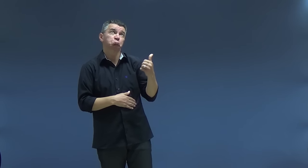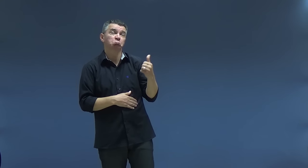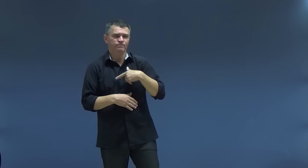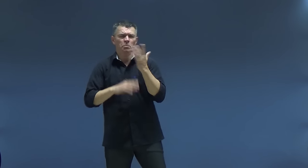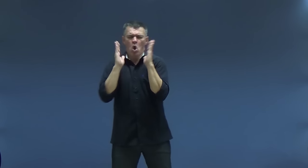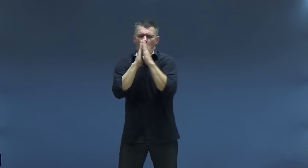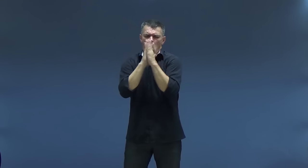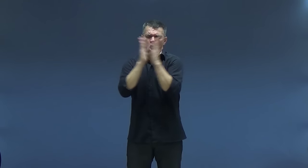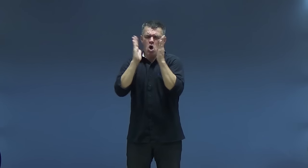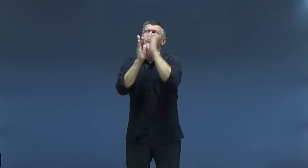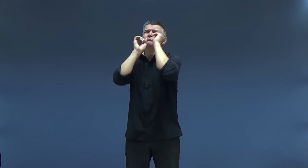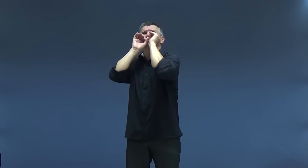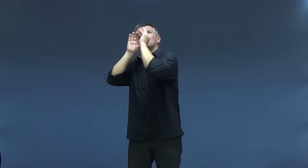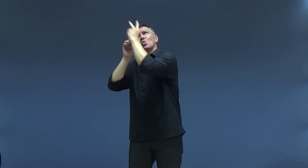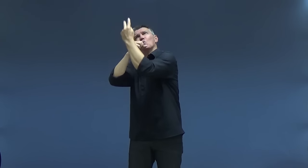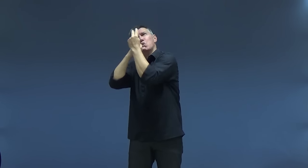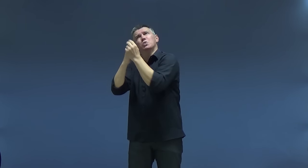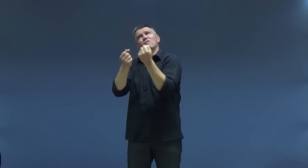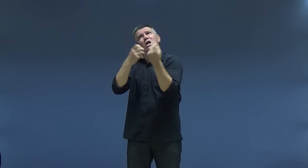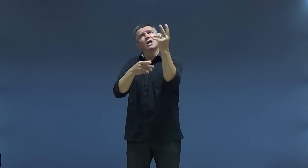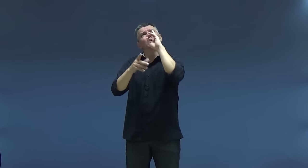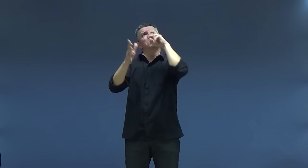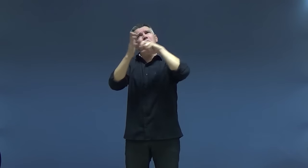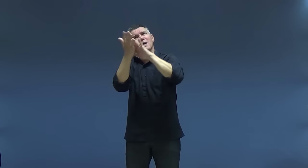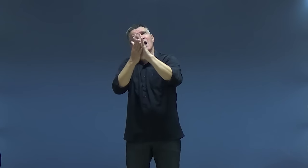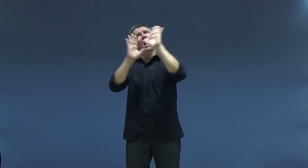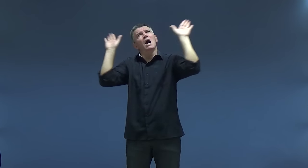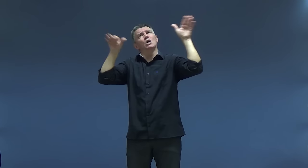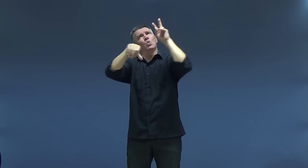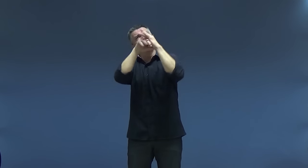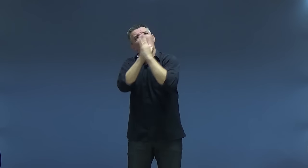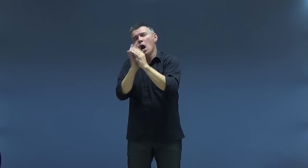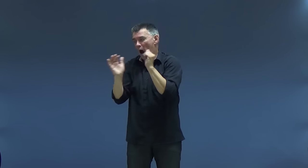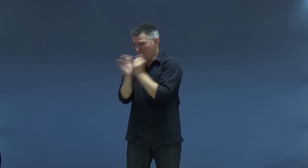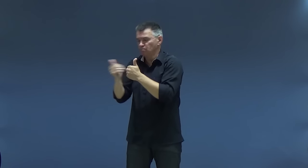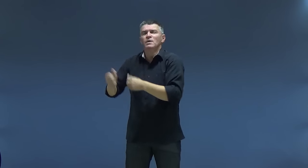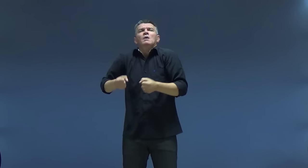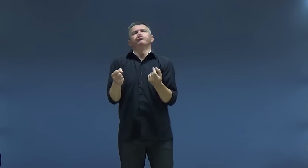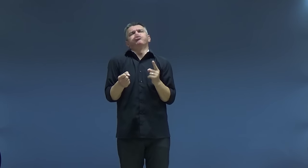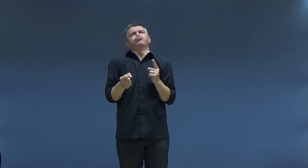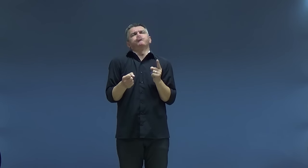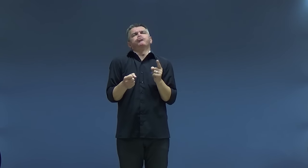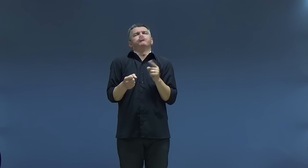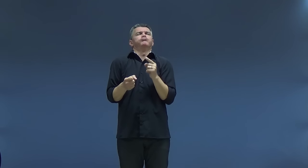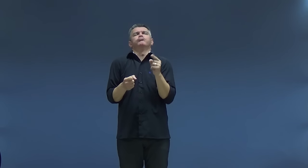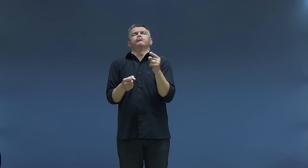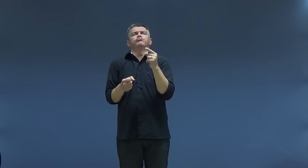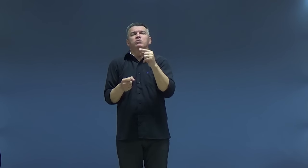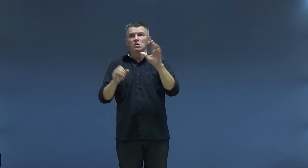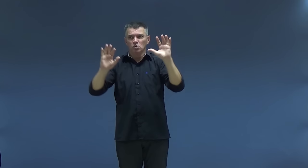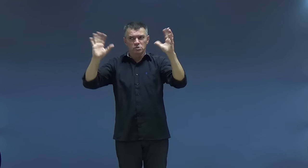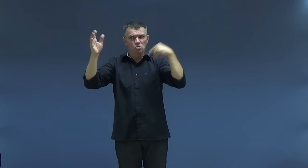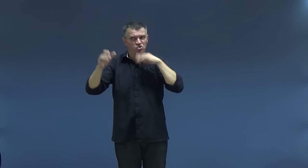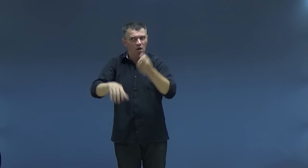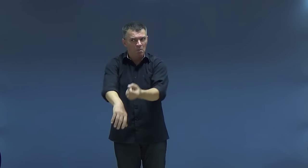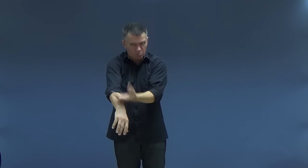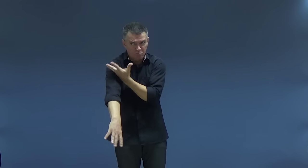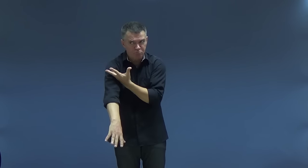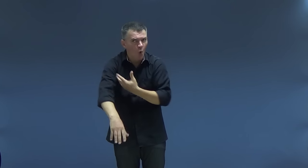Né? Então, tá bom, a gente vai, a gente ora, Deus abençoe nossa viagem, tudo que eu ajudei, que eu ajudei, amém. E vai